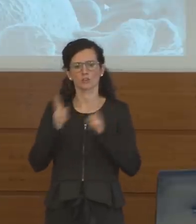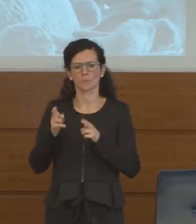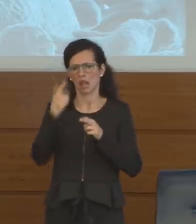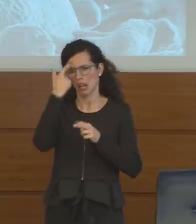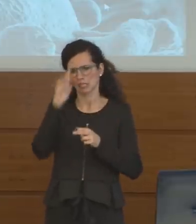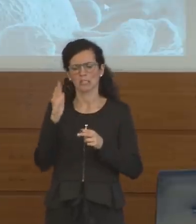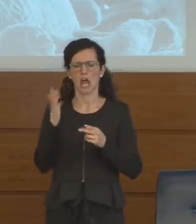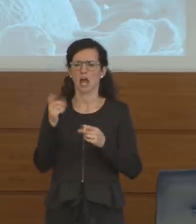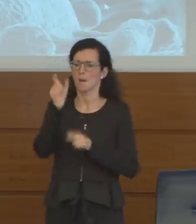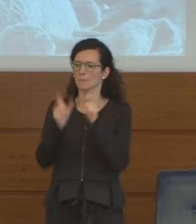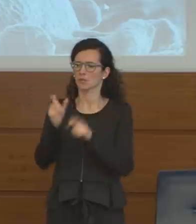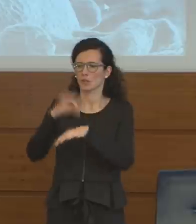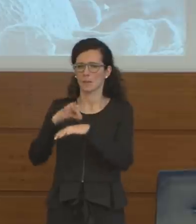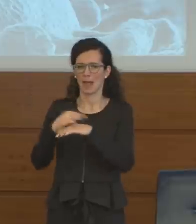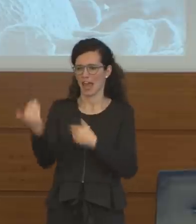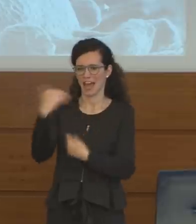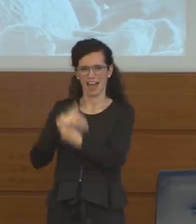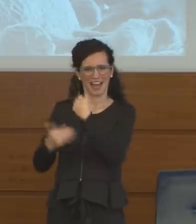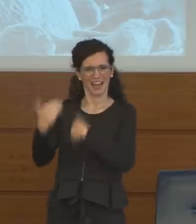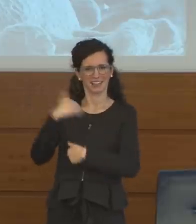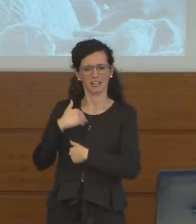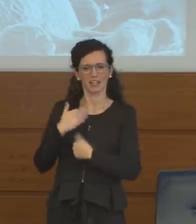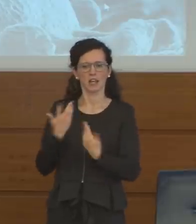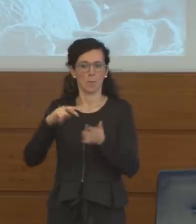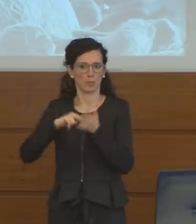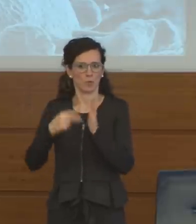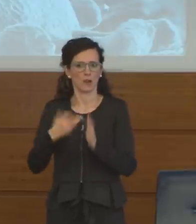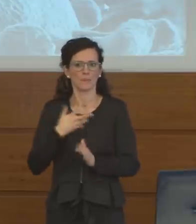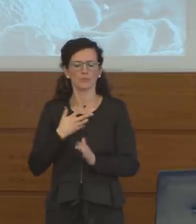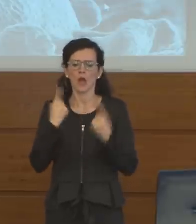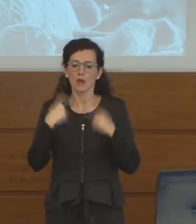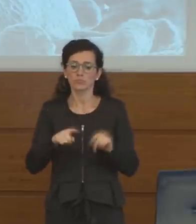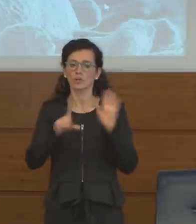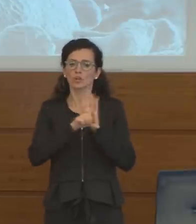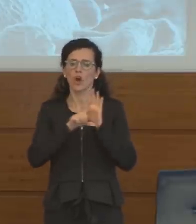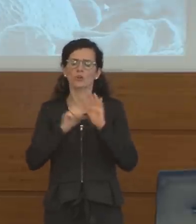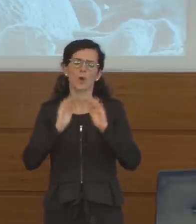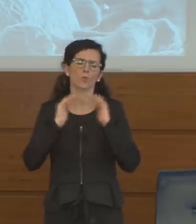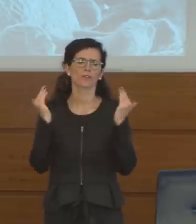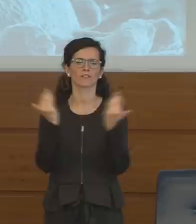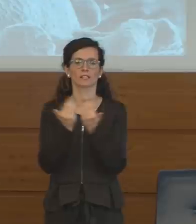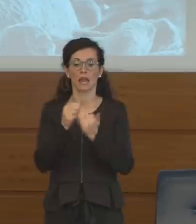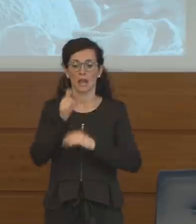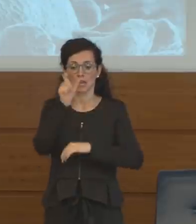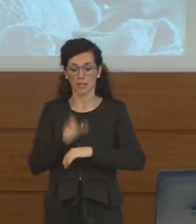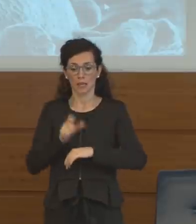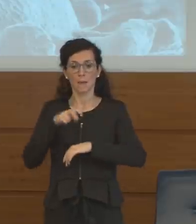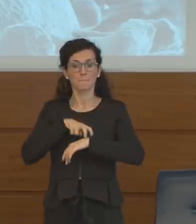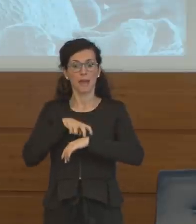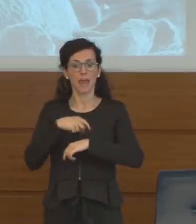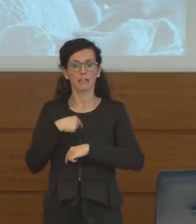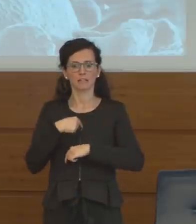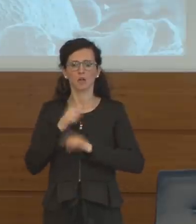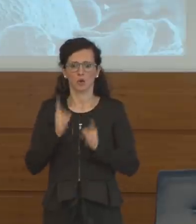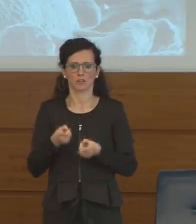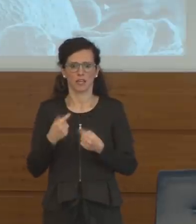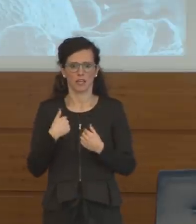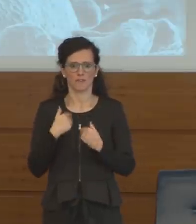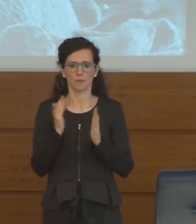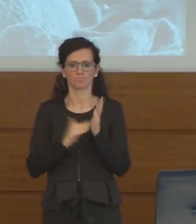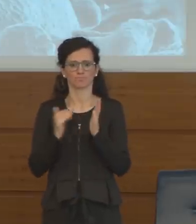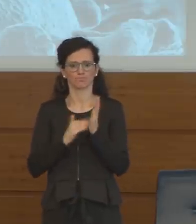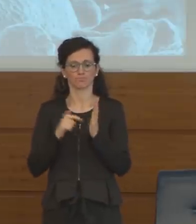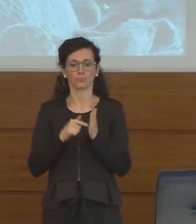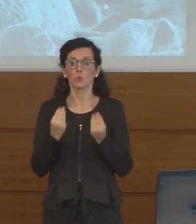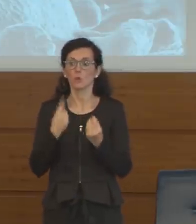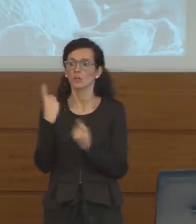persone malate o persone che hanno problemi, ed è una norma universale per tutti i medici adottare queste precauzioni, a maggior ragione quando ci sta una situazione